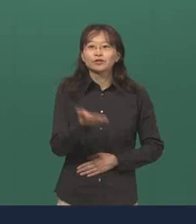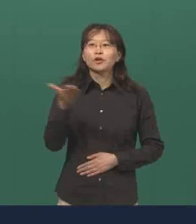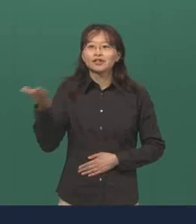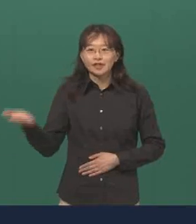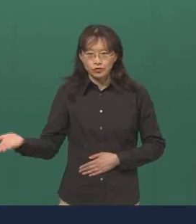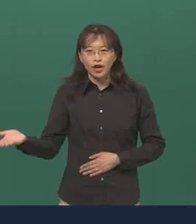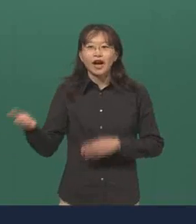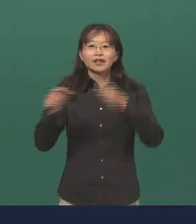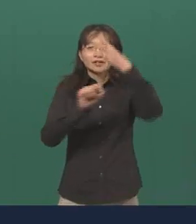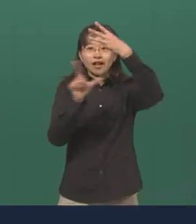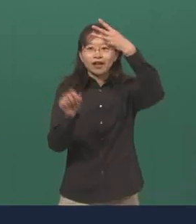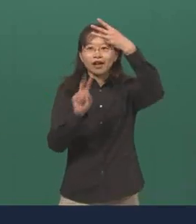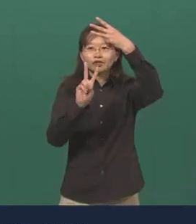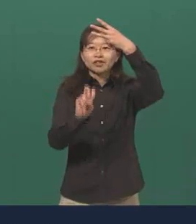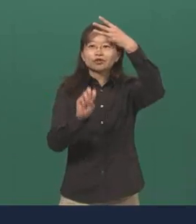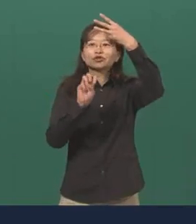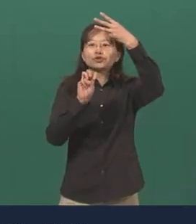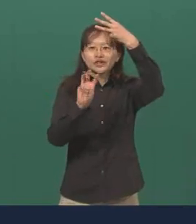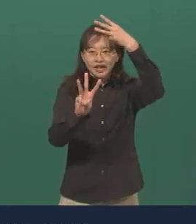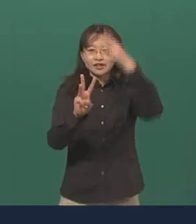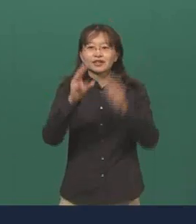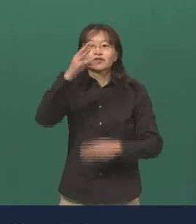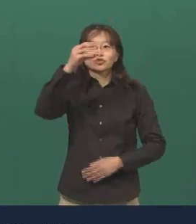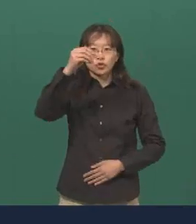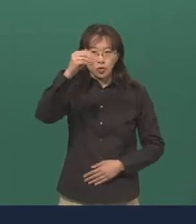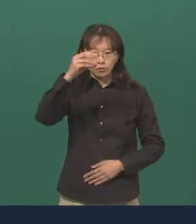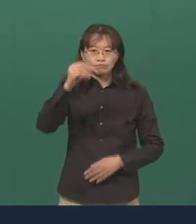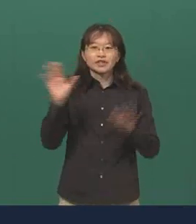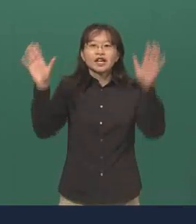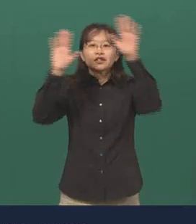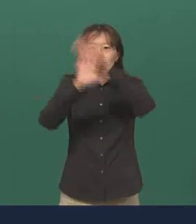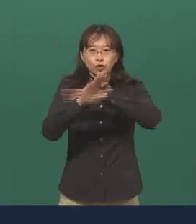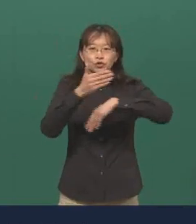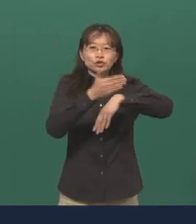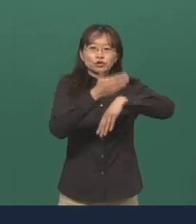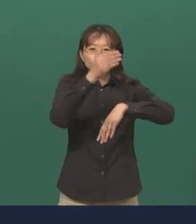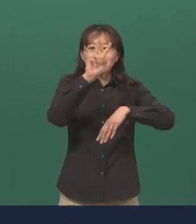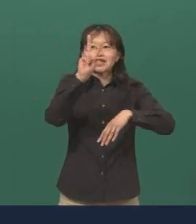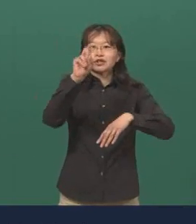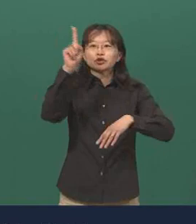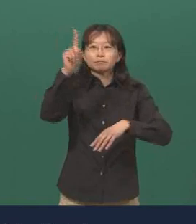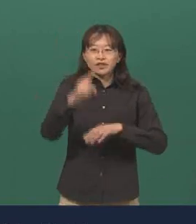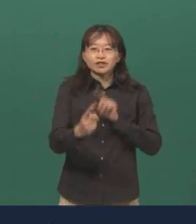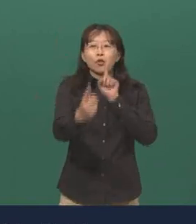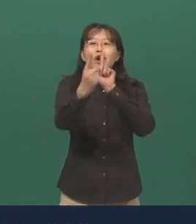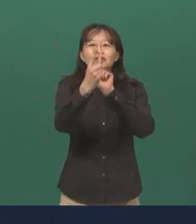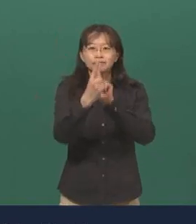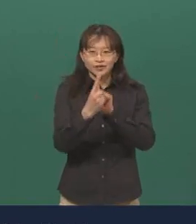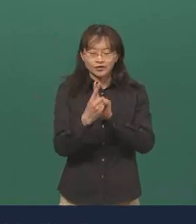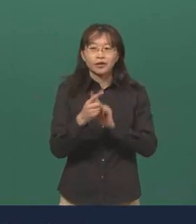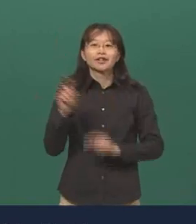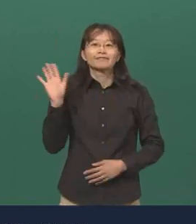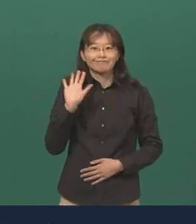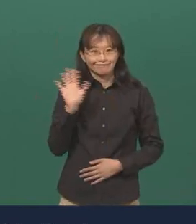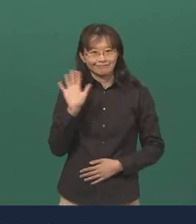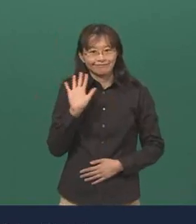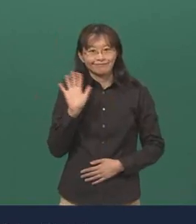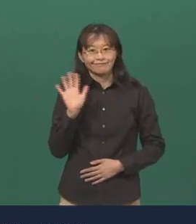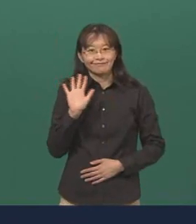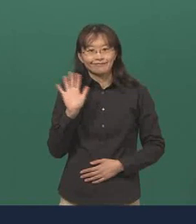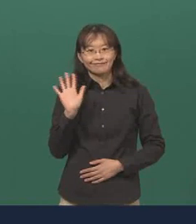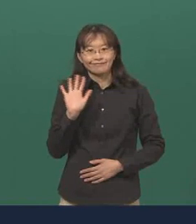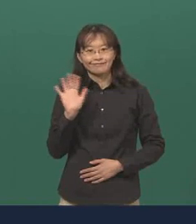いかがでしたでしょうか。それでは次回3月23日土曜日夜9時20分にお会いしましょう。